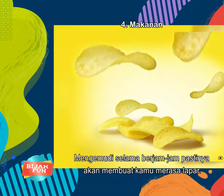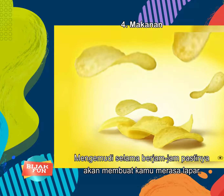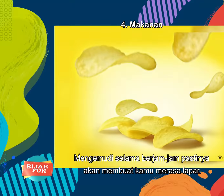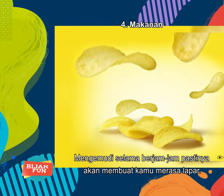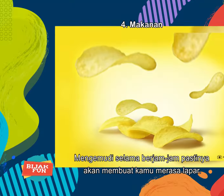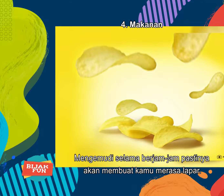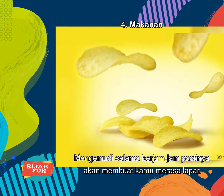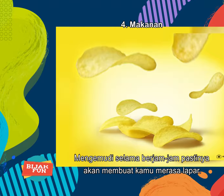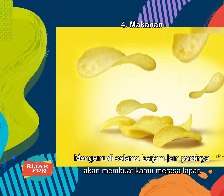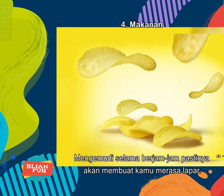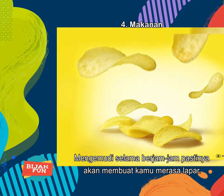makanan,